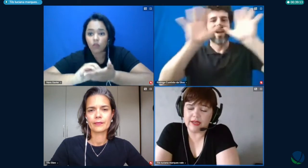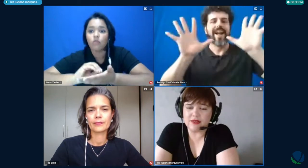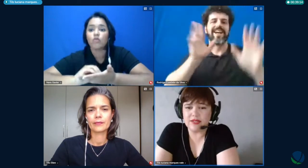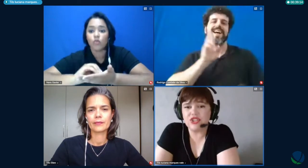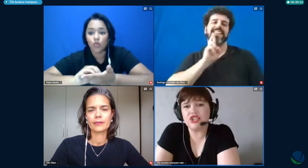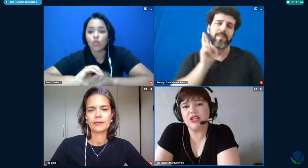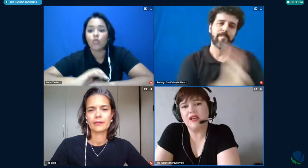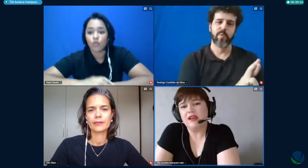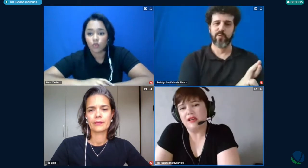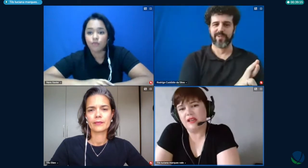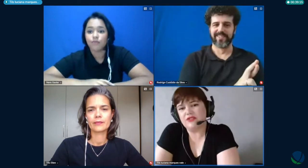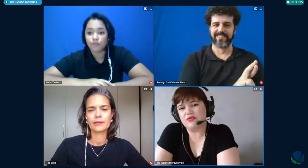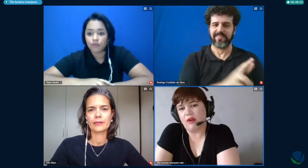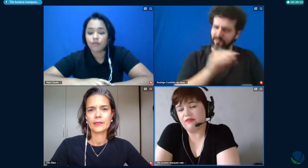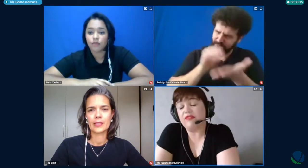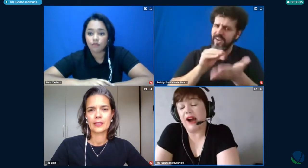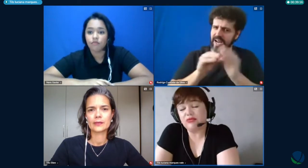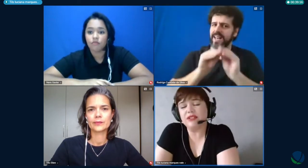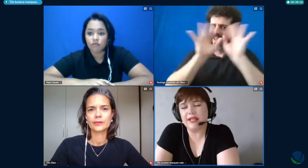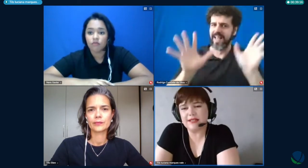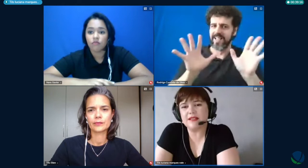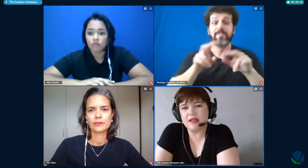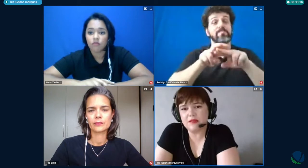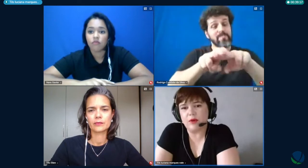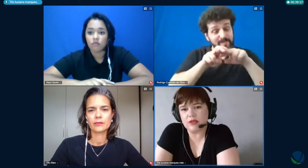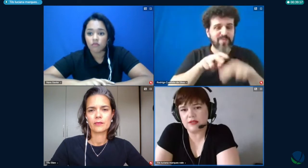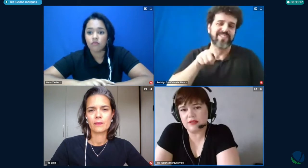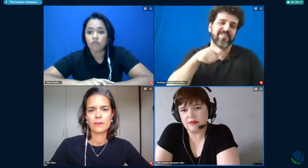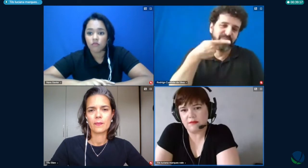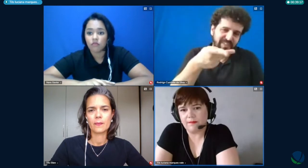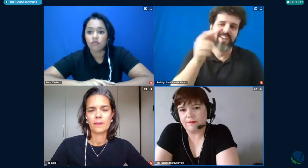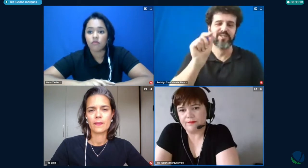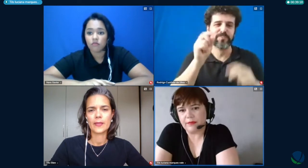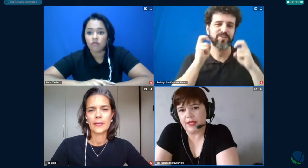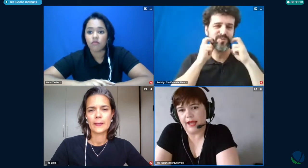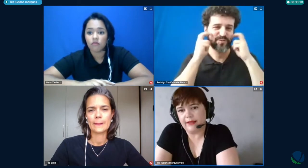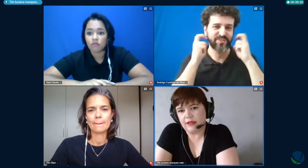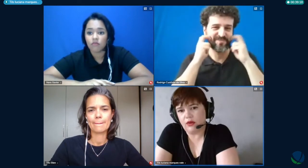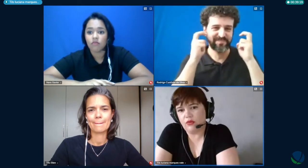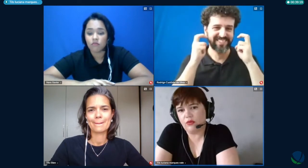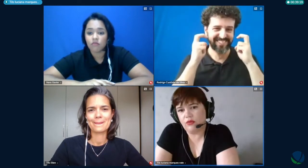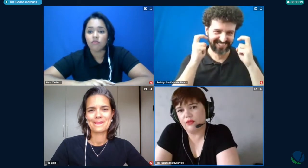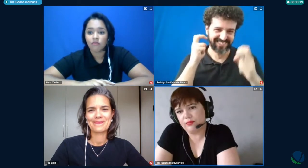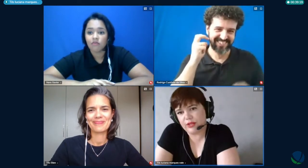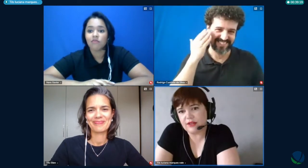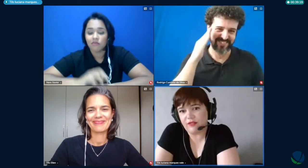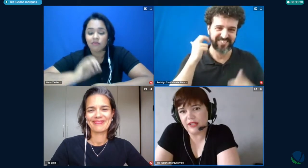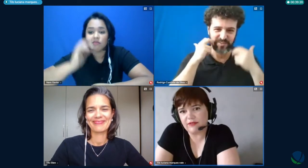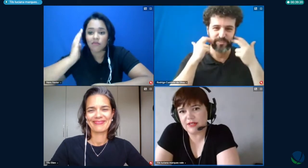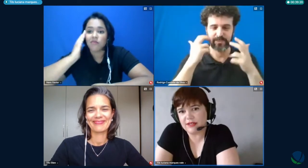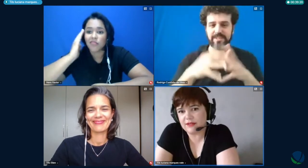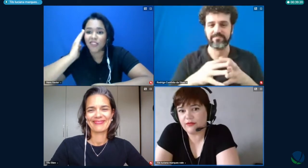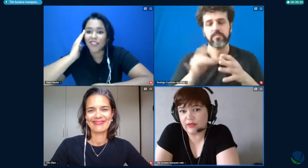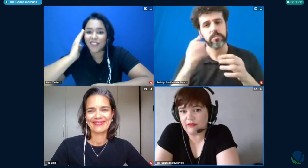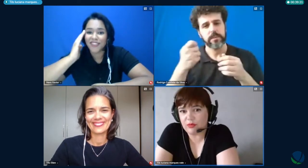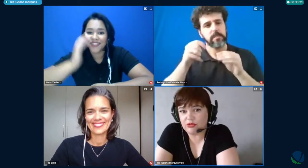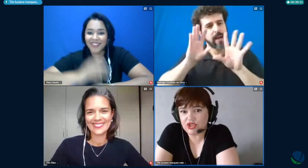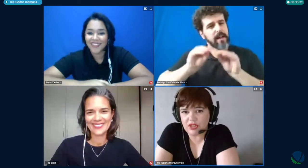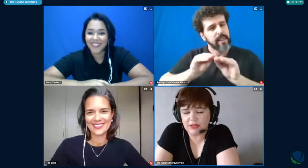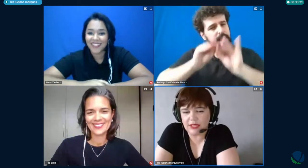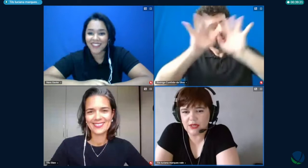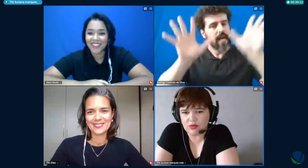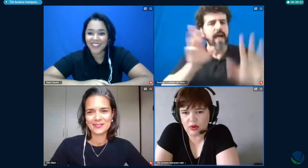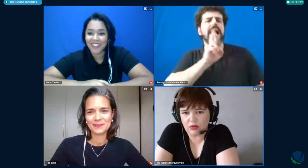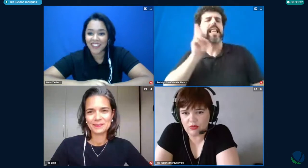considerações finais. Eu senti isso, a falta dessas respostas. Tá? Então, por isso que eu falei que você estava